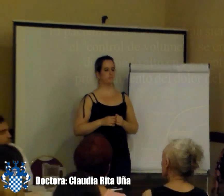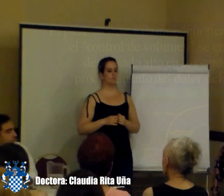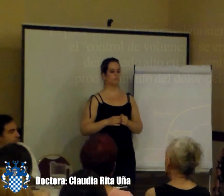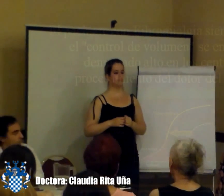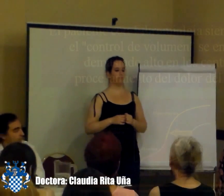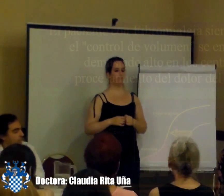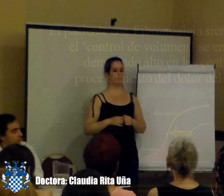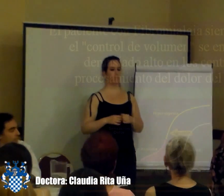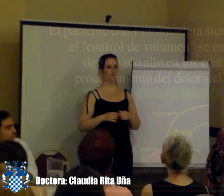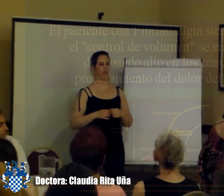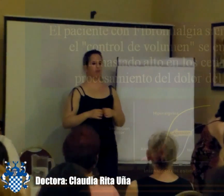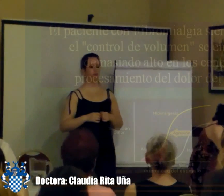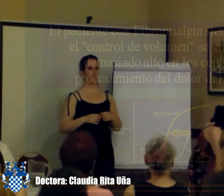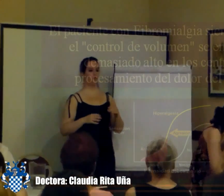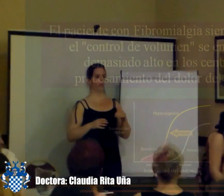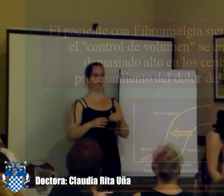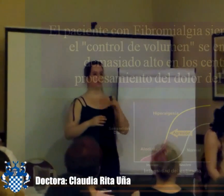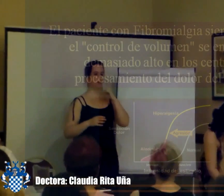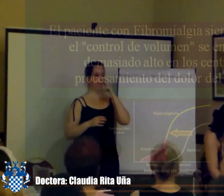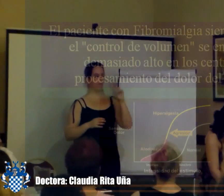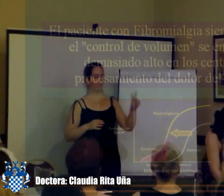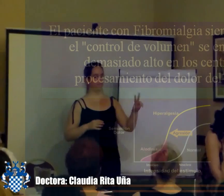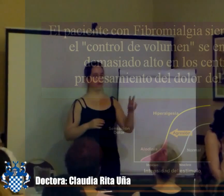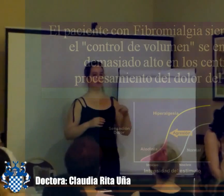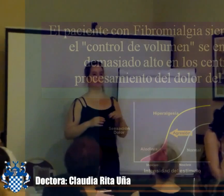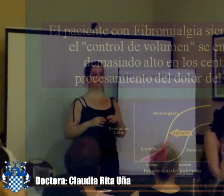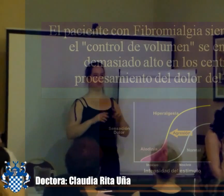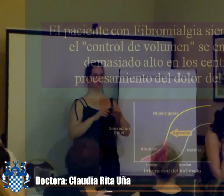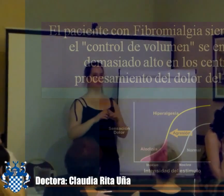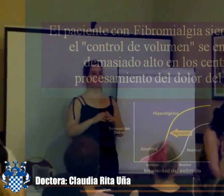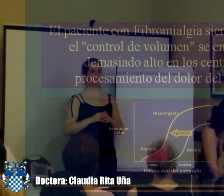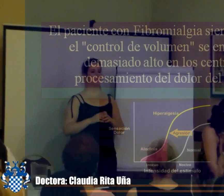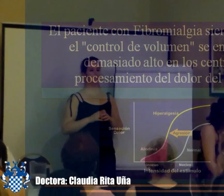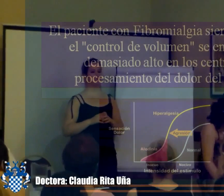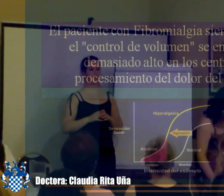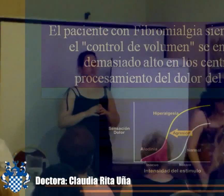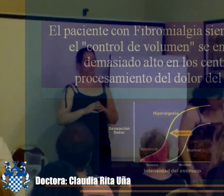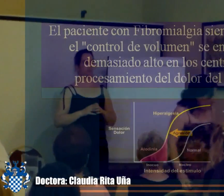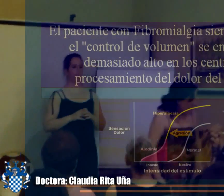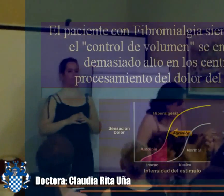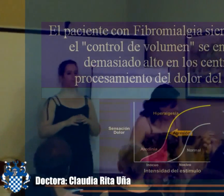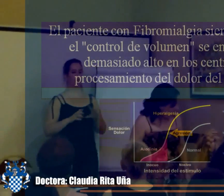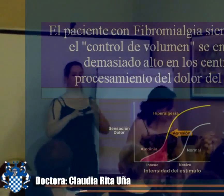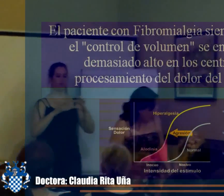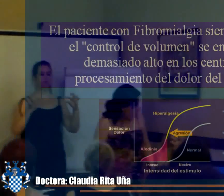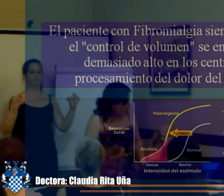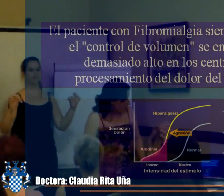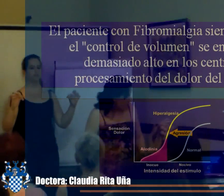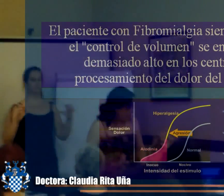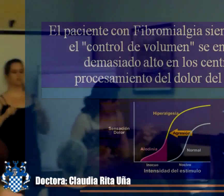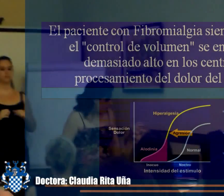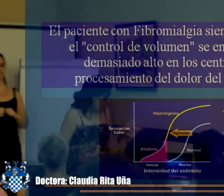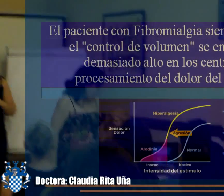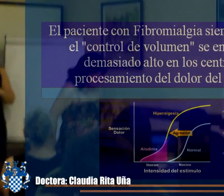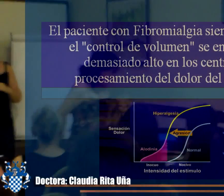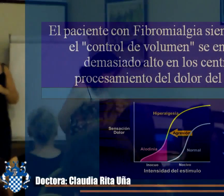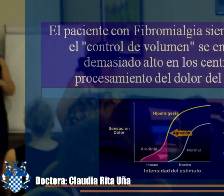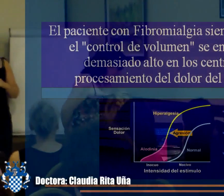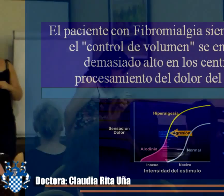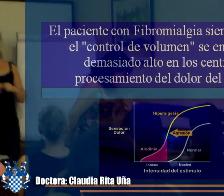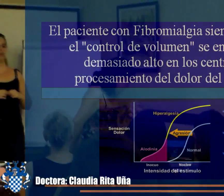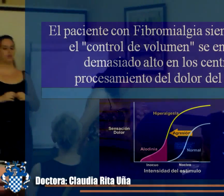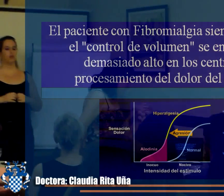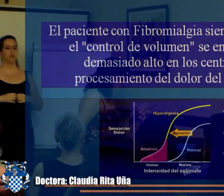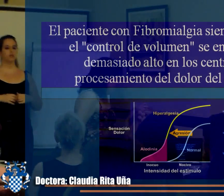una tablita, que espero que lleguen a ver algo, ¿sí? Y una frase que resume un poquito de cómo se siente el paciente